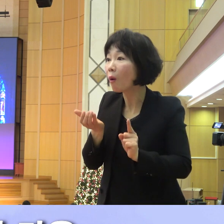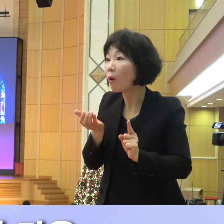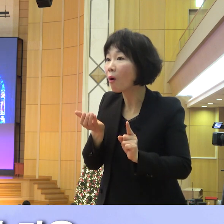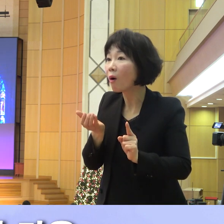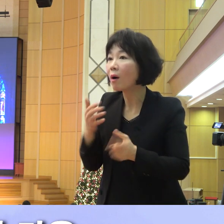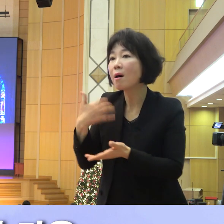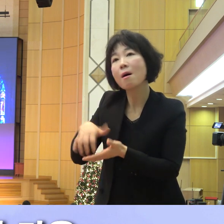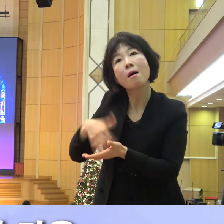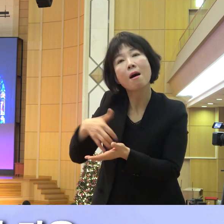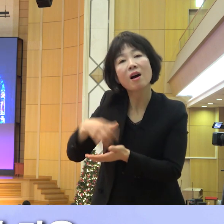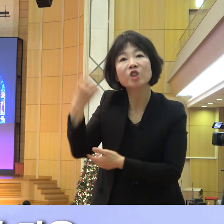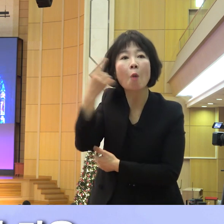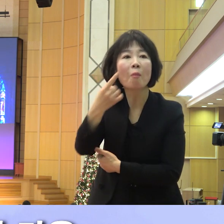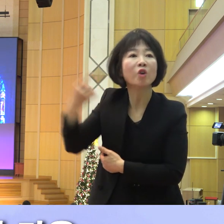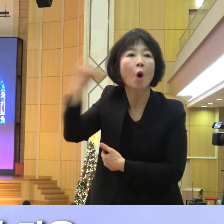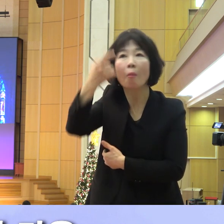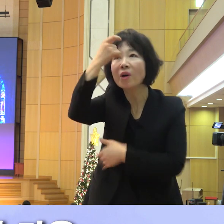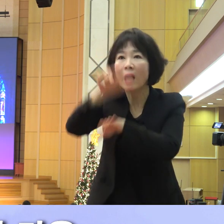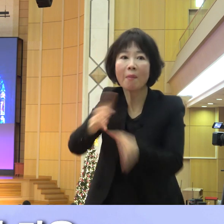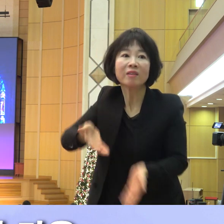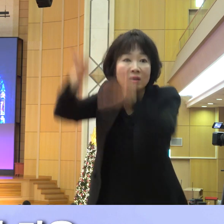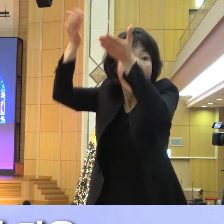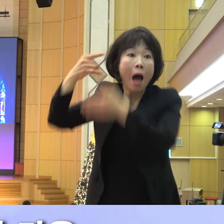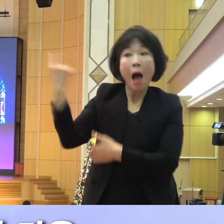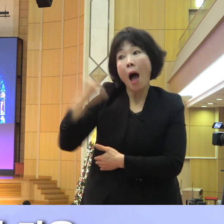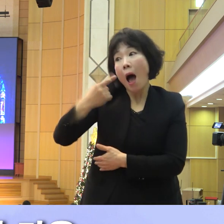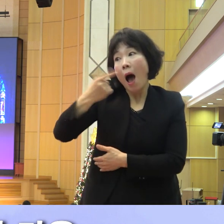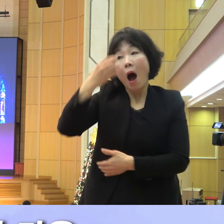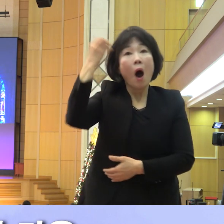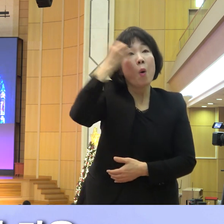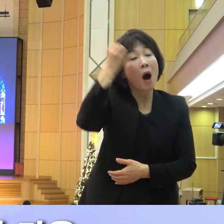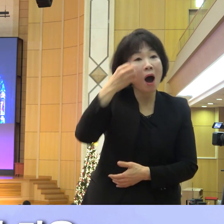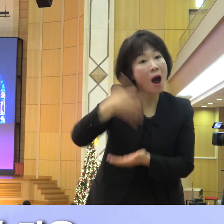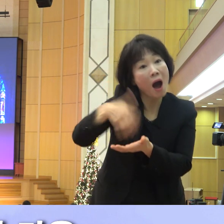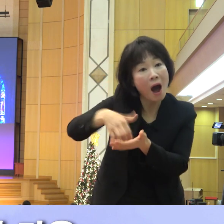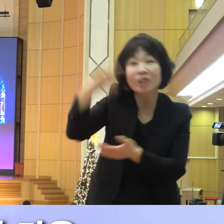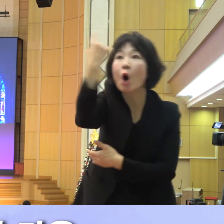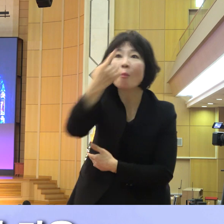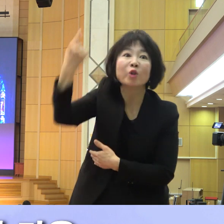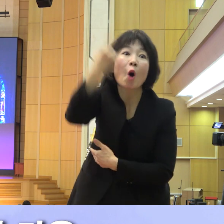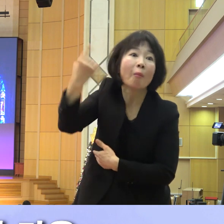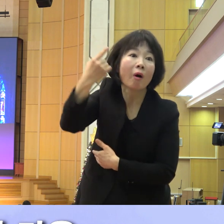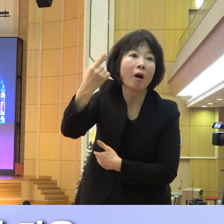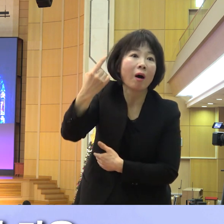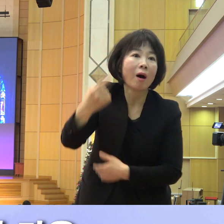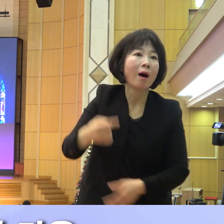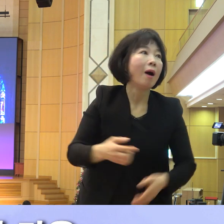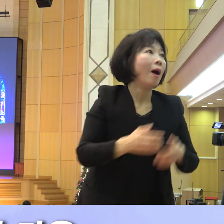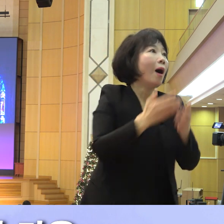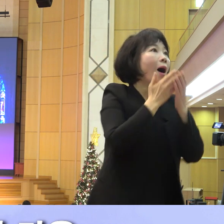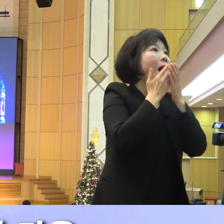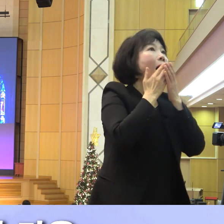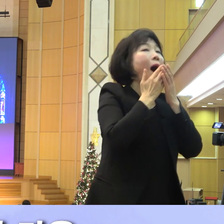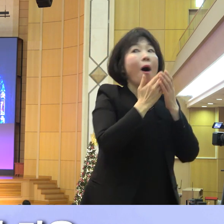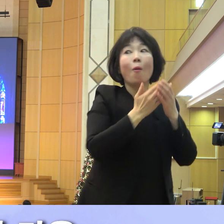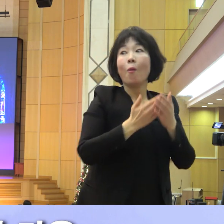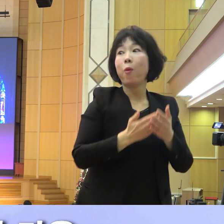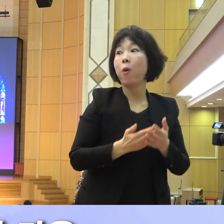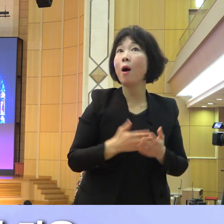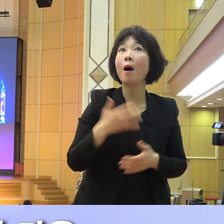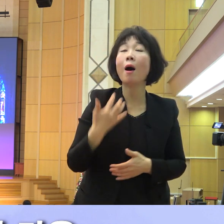우리가 요즘에 어떤 분은 1000번째 그러면 한 번, 두 번 해서 1000번